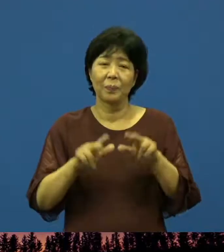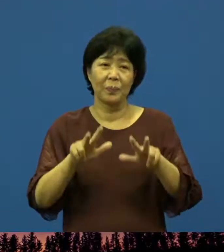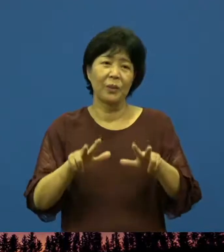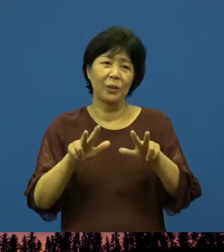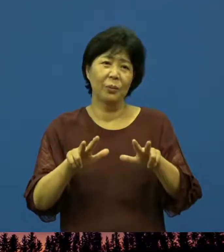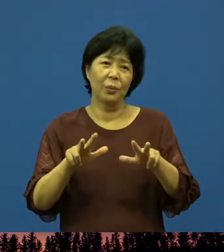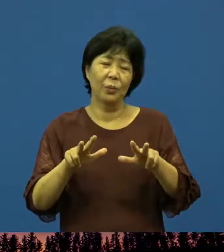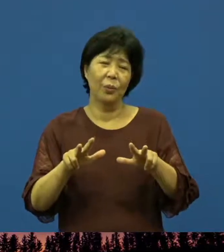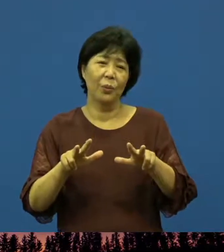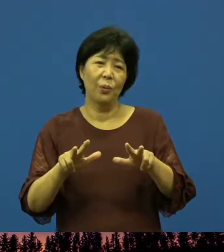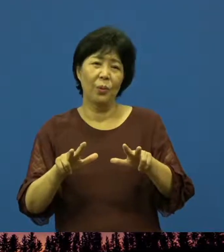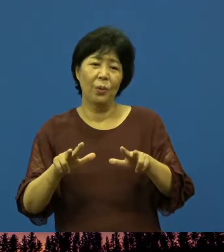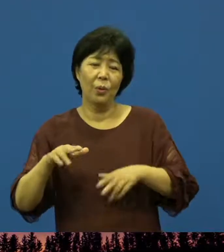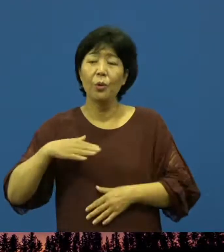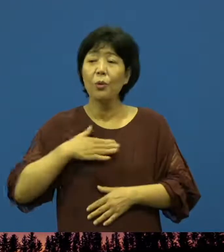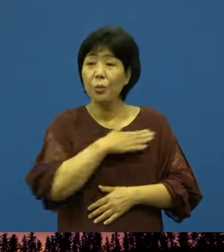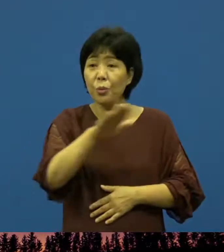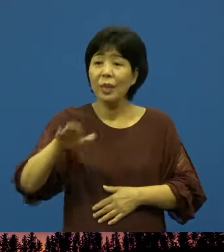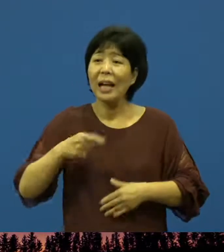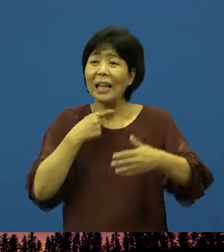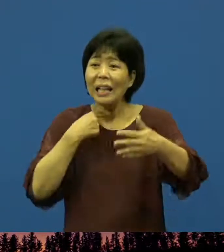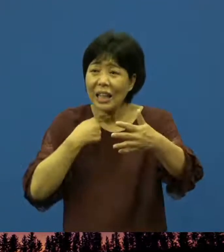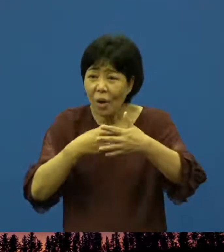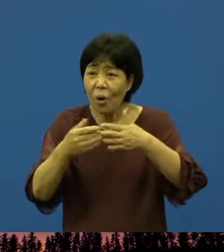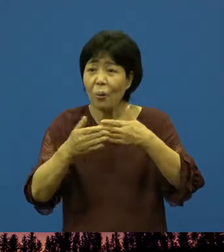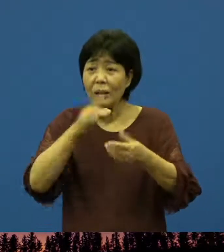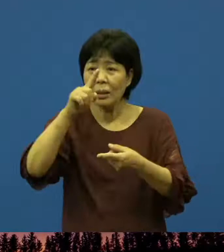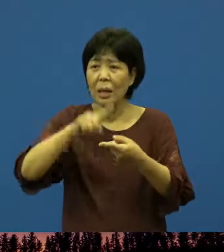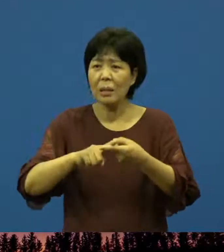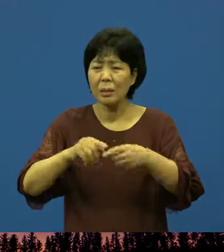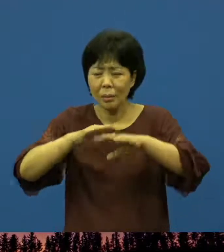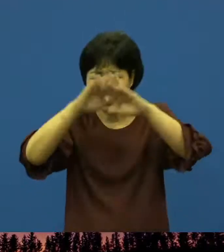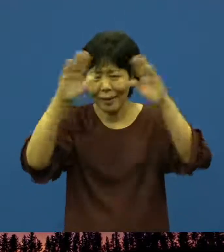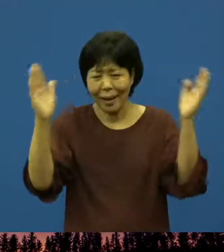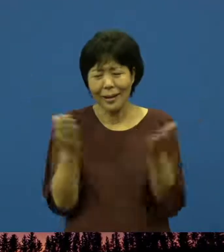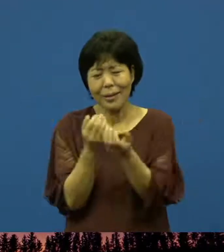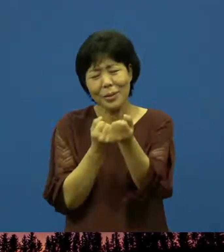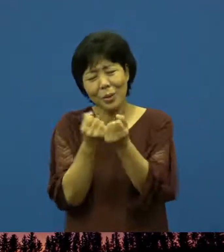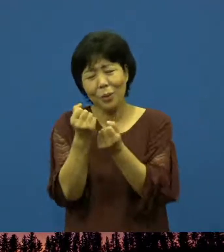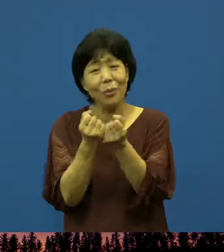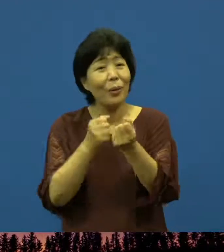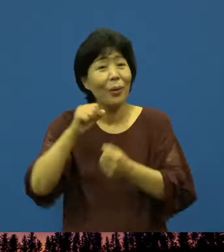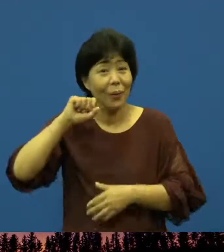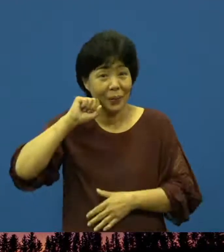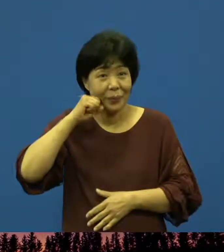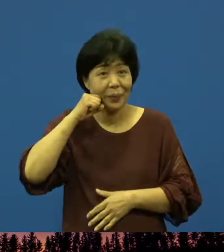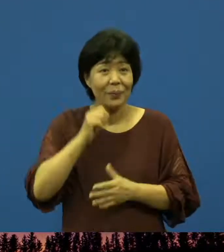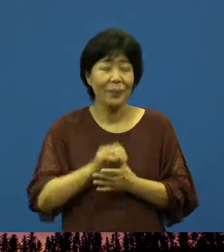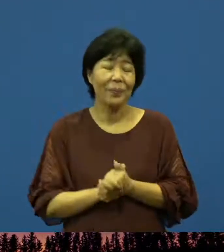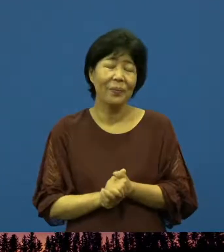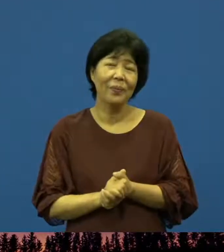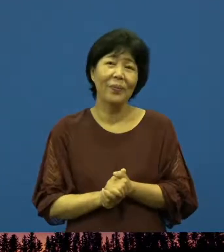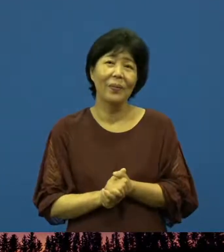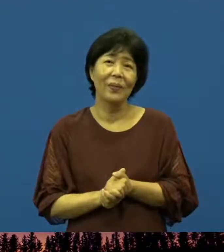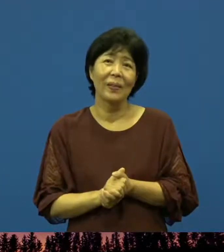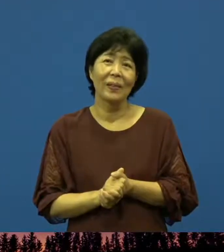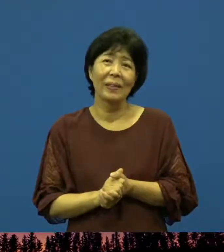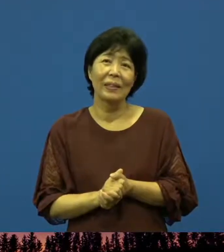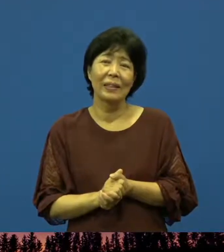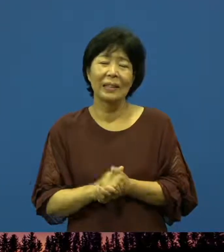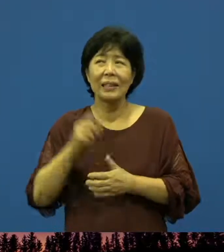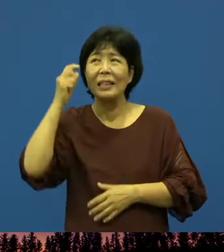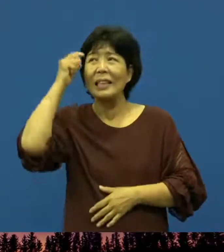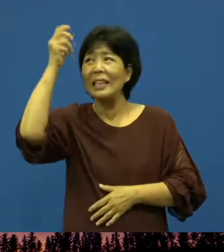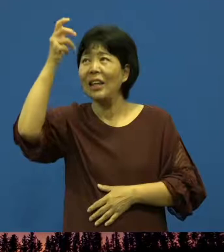지금도 우리가 이 경험한 것들은 다 설명할 수가 없는 것이죠. 이 철야 안에서 경험하는 이 어떤 이런